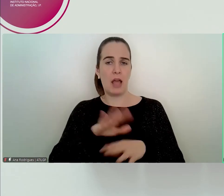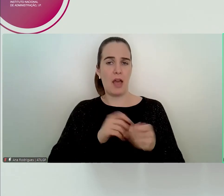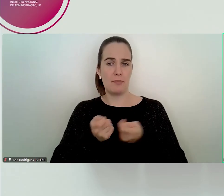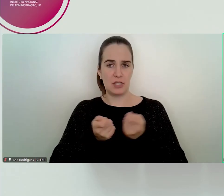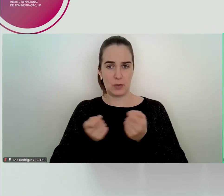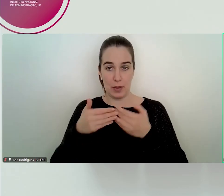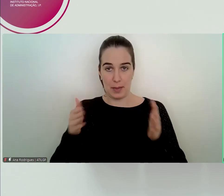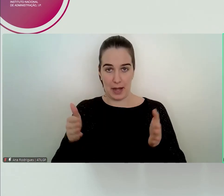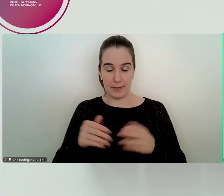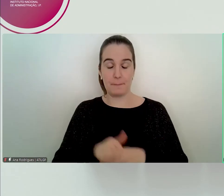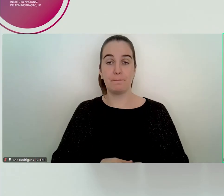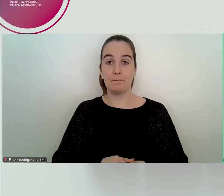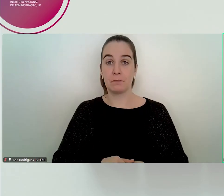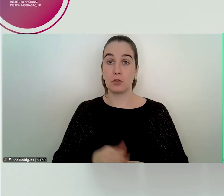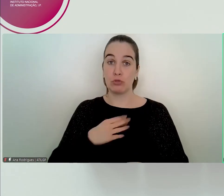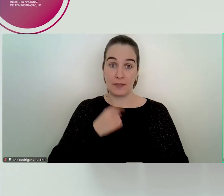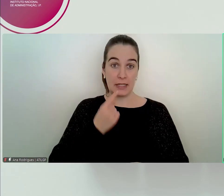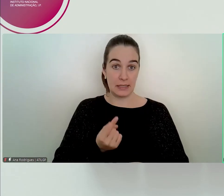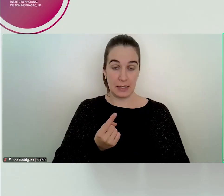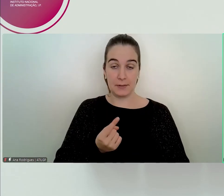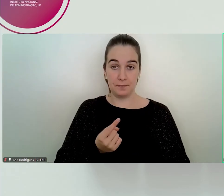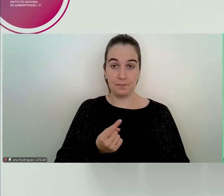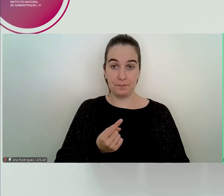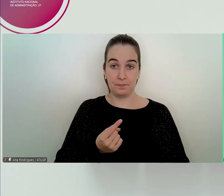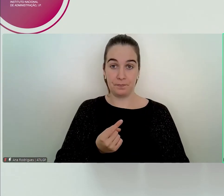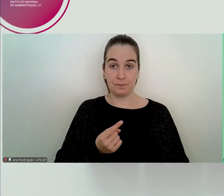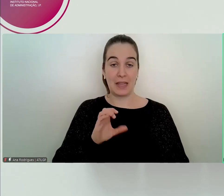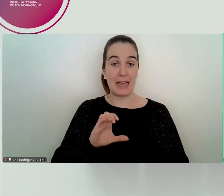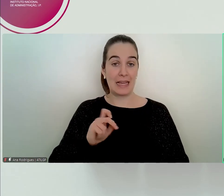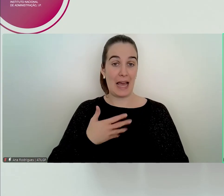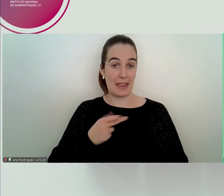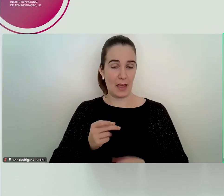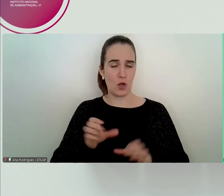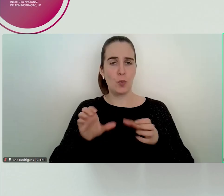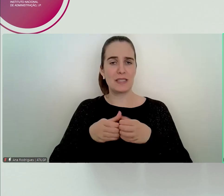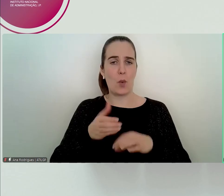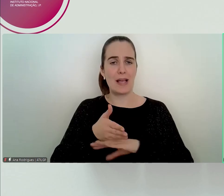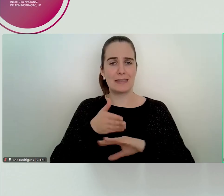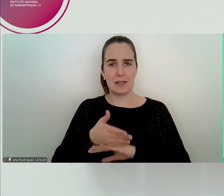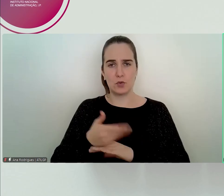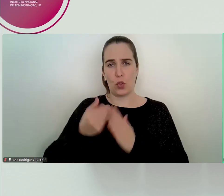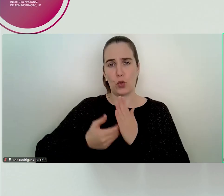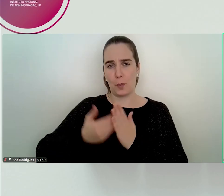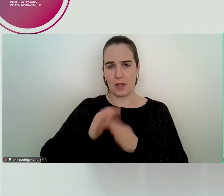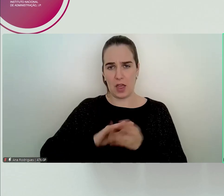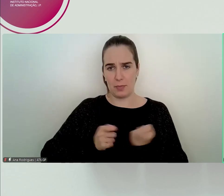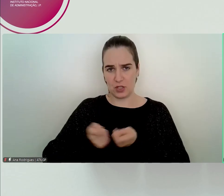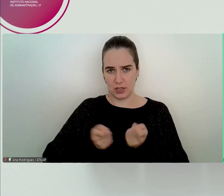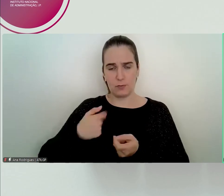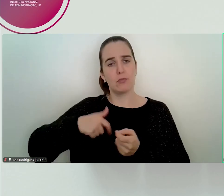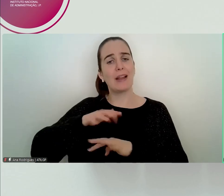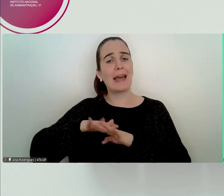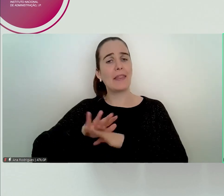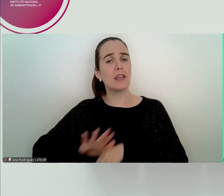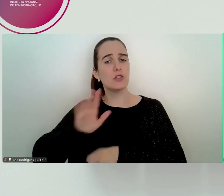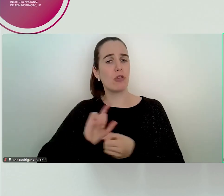Queria dizer, professora, a Comissão de Acesso aos Documentos Administrativos faz parte também da rede nacional e